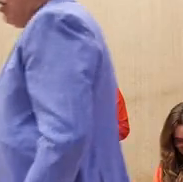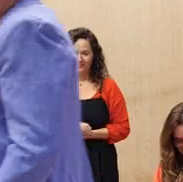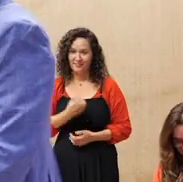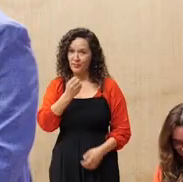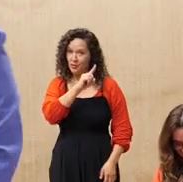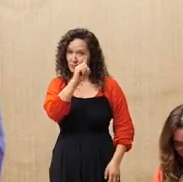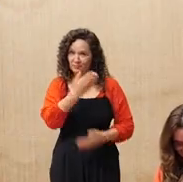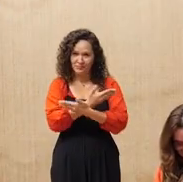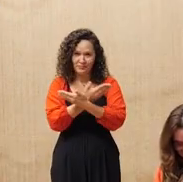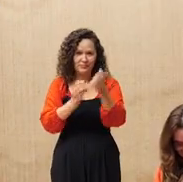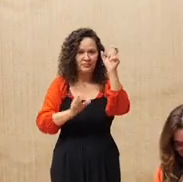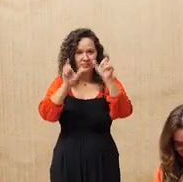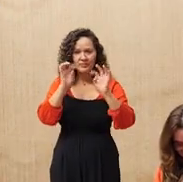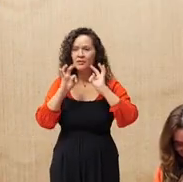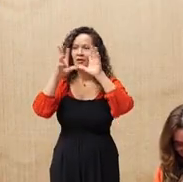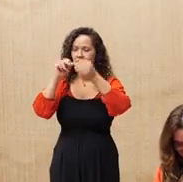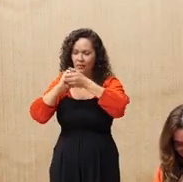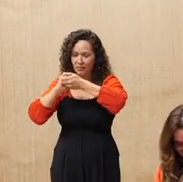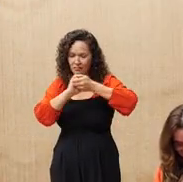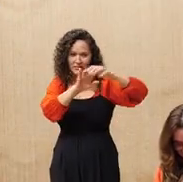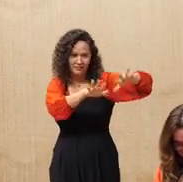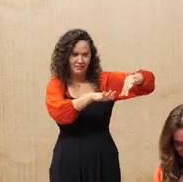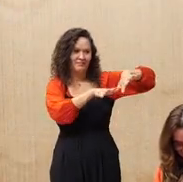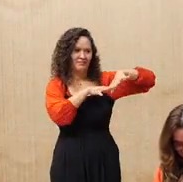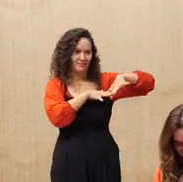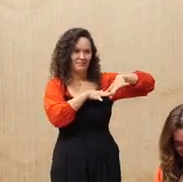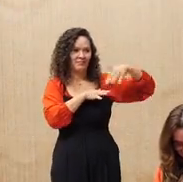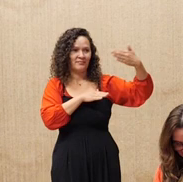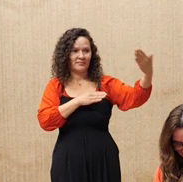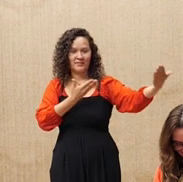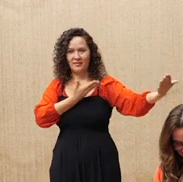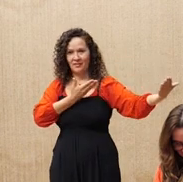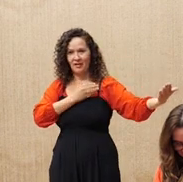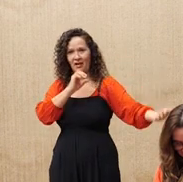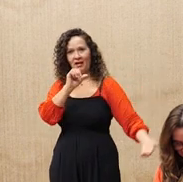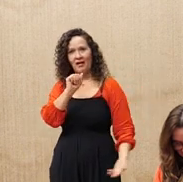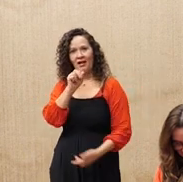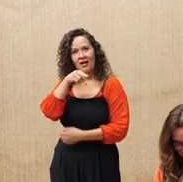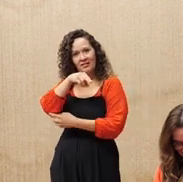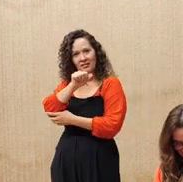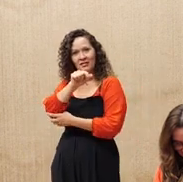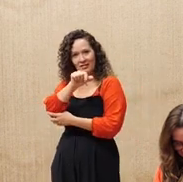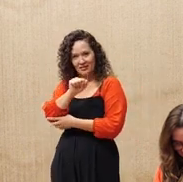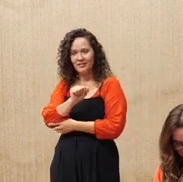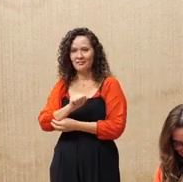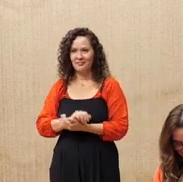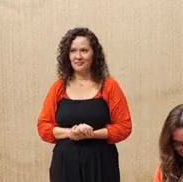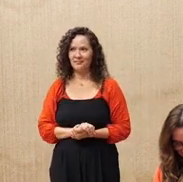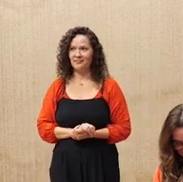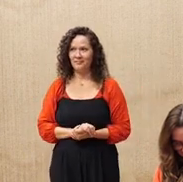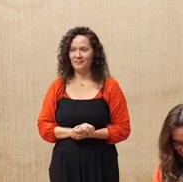Bom dia a todos, a todas. Cumprimentar aqui a mesa em nome da nossa companheira Adriana.